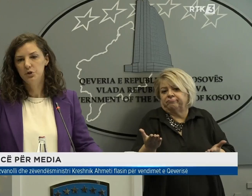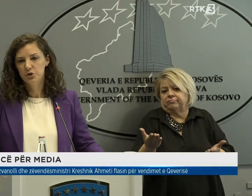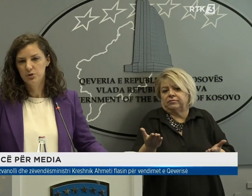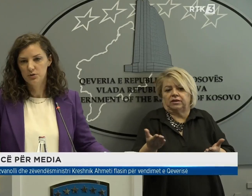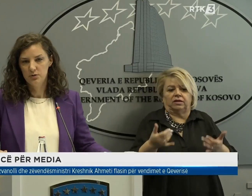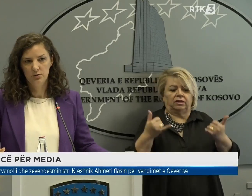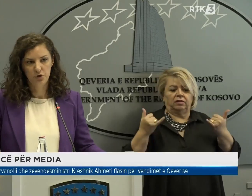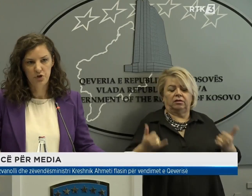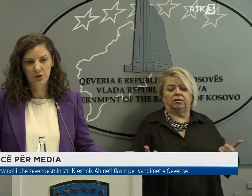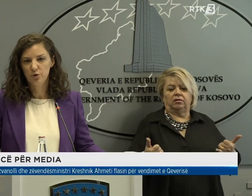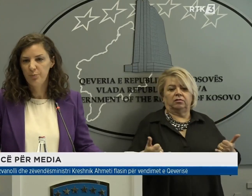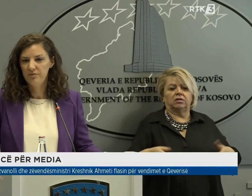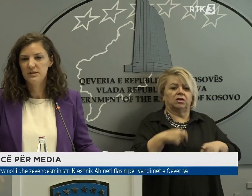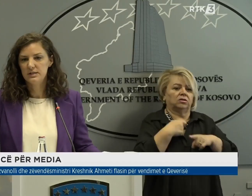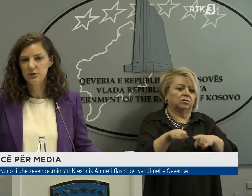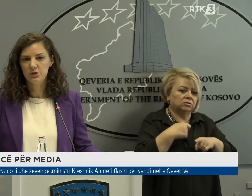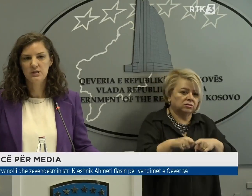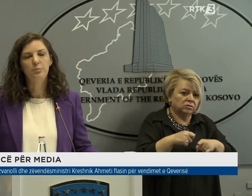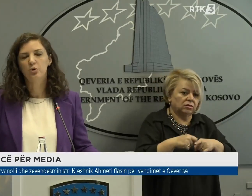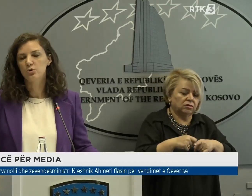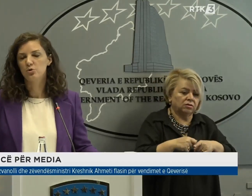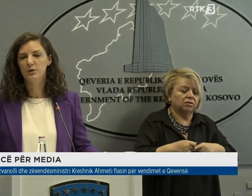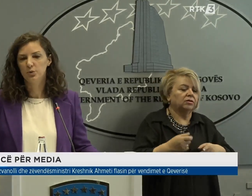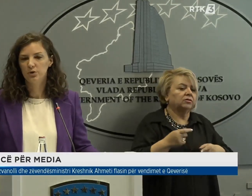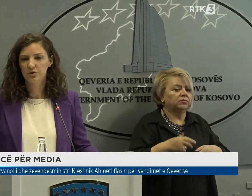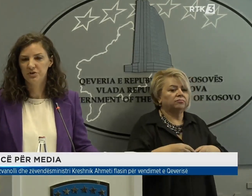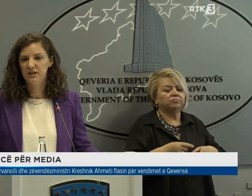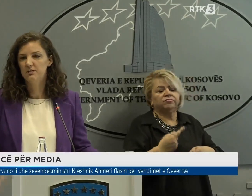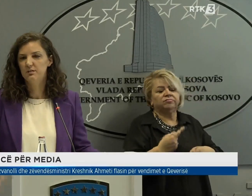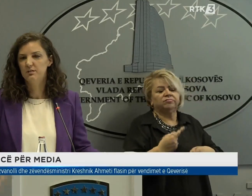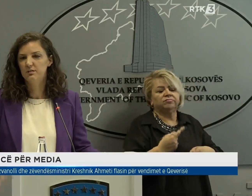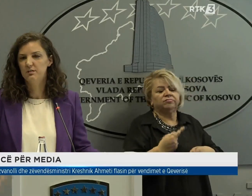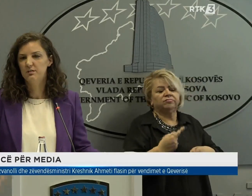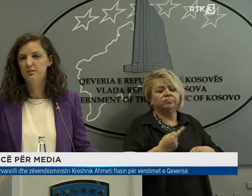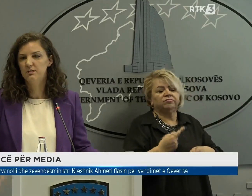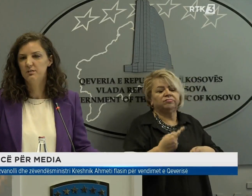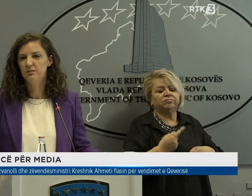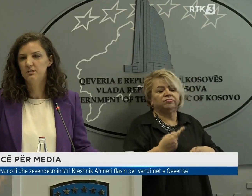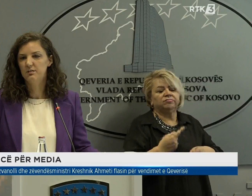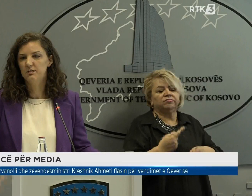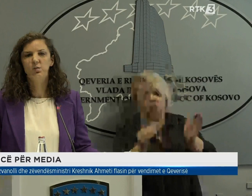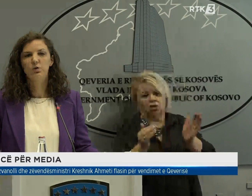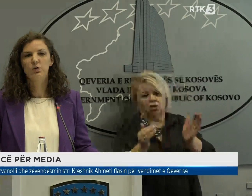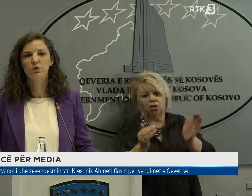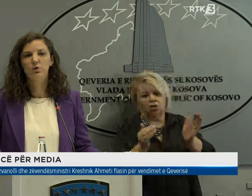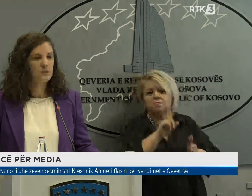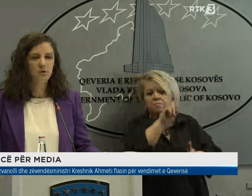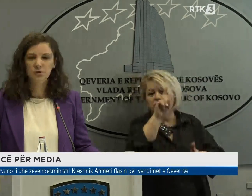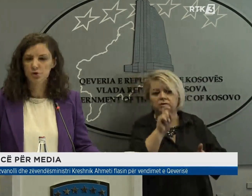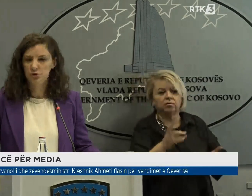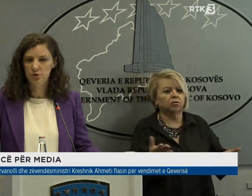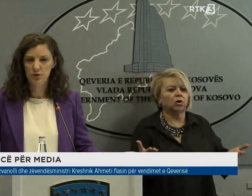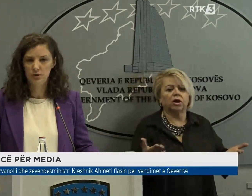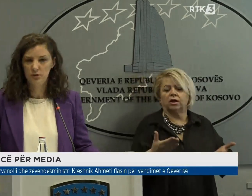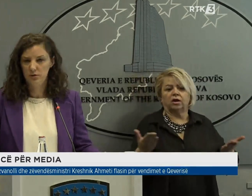më është zgjidhur, pavarësisht se për konsumatorët në teren mund të ketë ende pikpyetje se